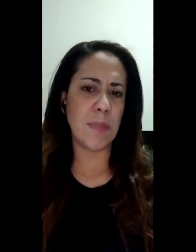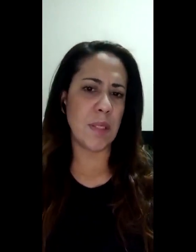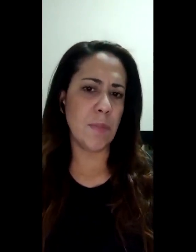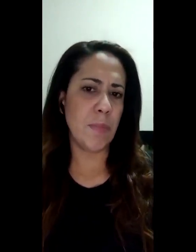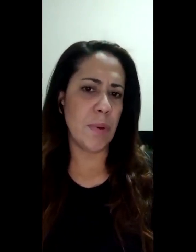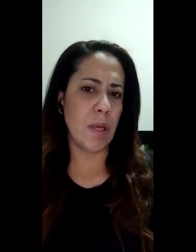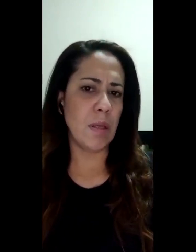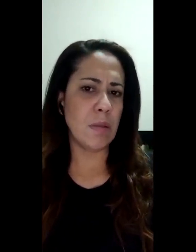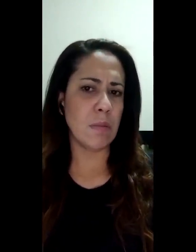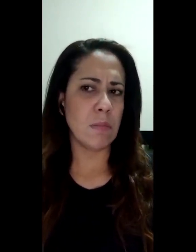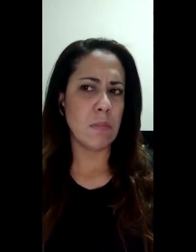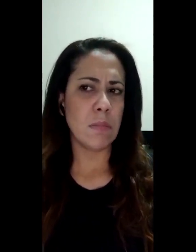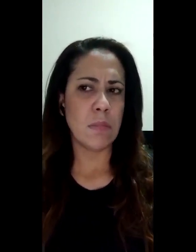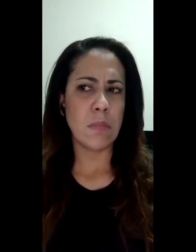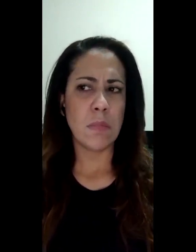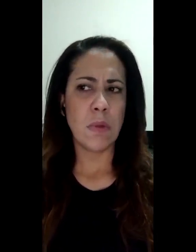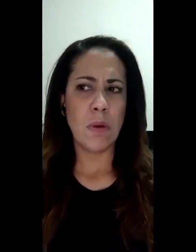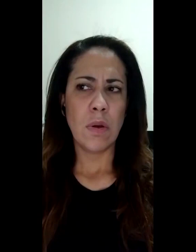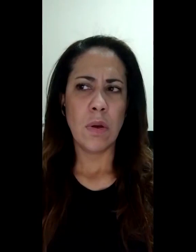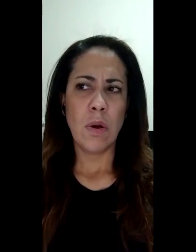Uma certa manhã, porém,